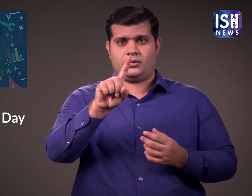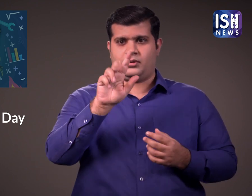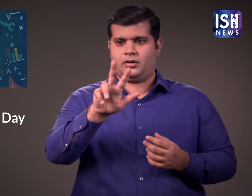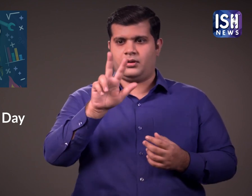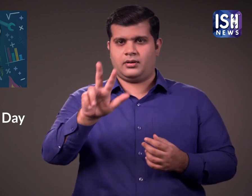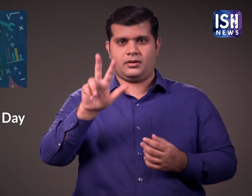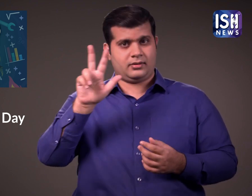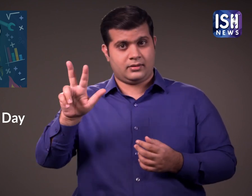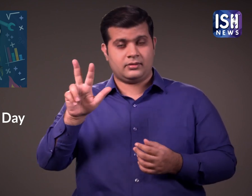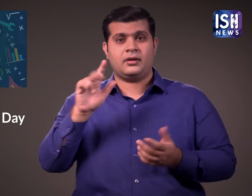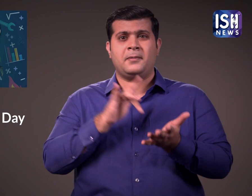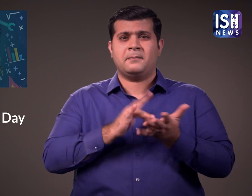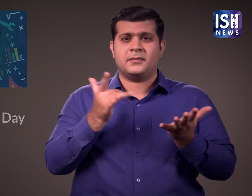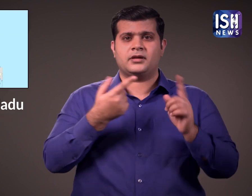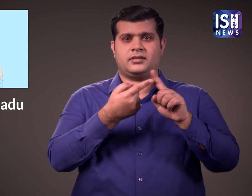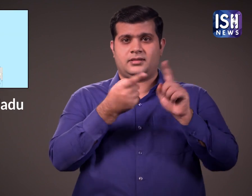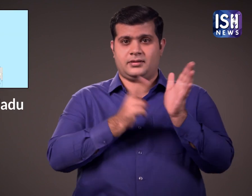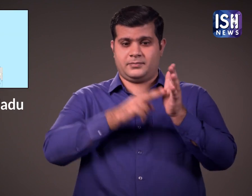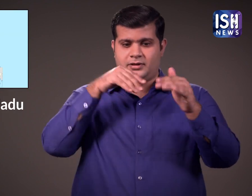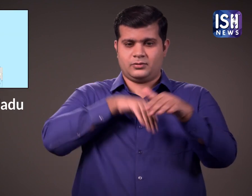में तामिलनाट के तिरुची में हुआ था